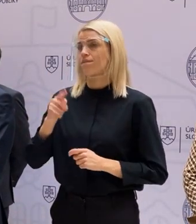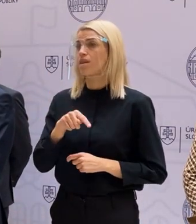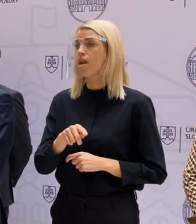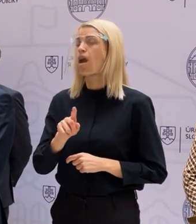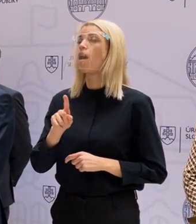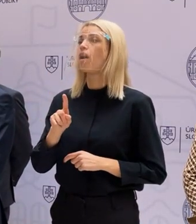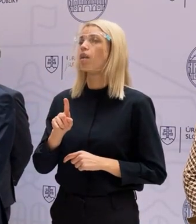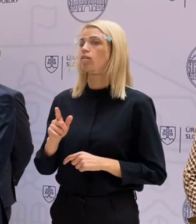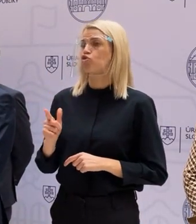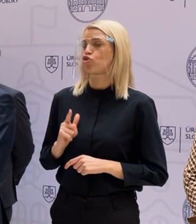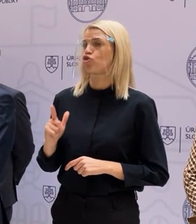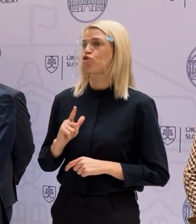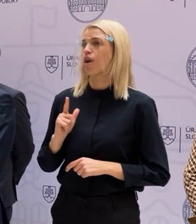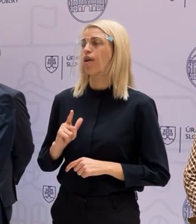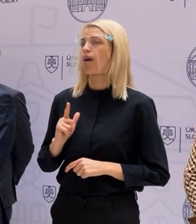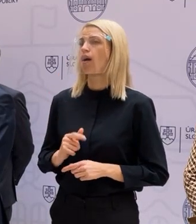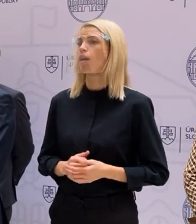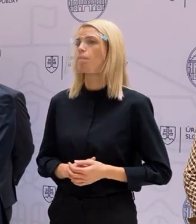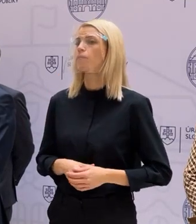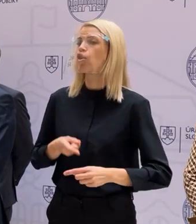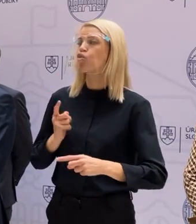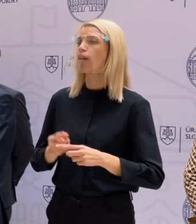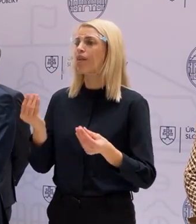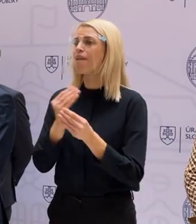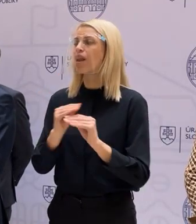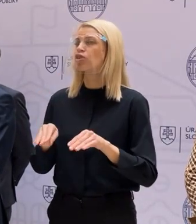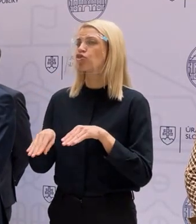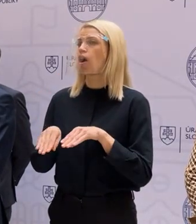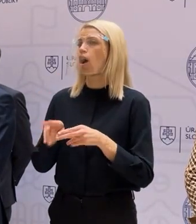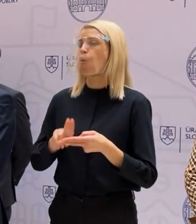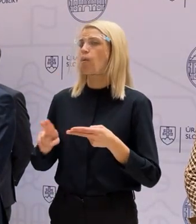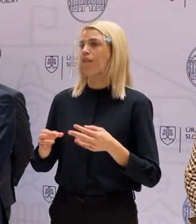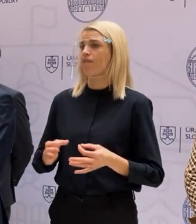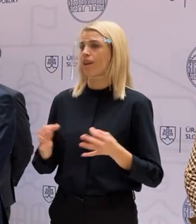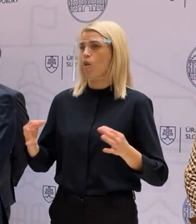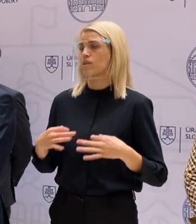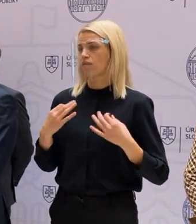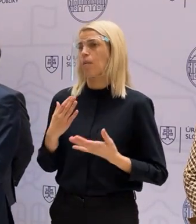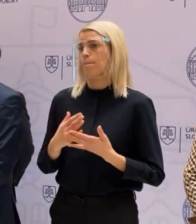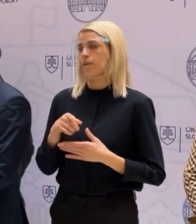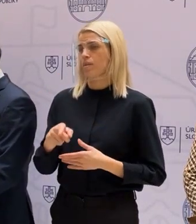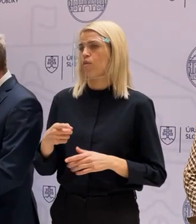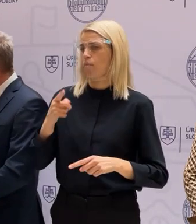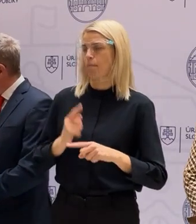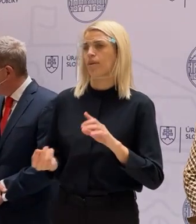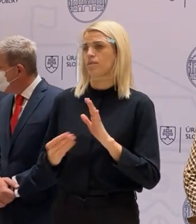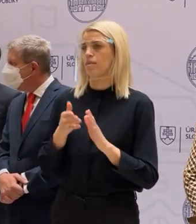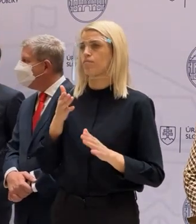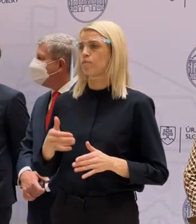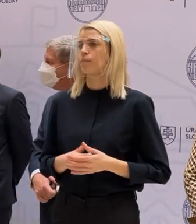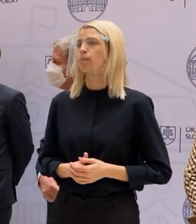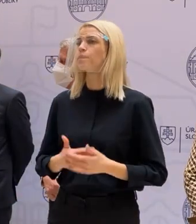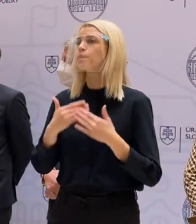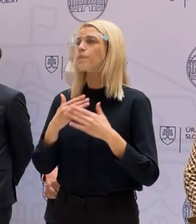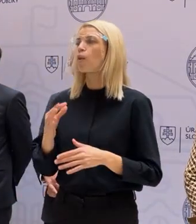že čaká sa ešte aj na konkrétne vyhlášky úradu verejného zdravotníctva, takže tam to je presne zadefinované. Ďakujem veľmi pekne.